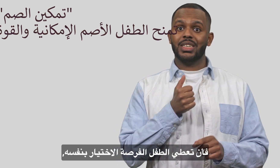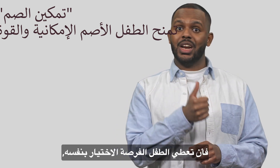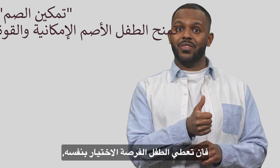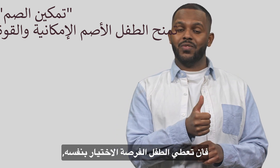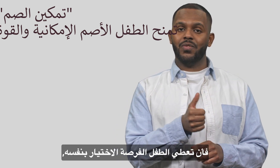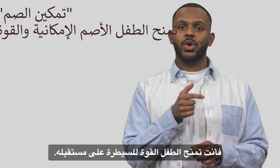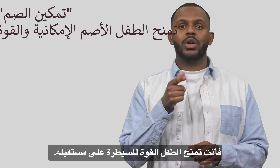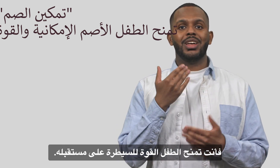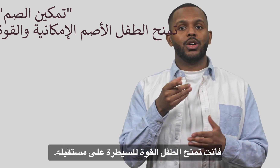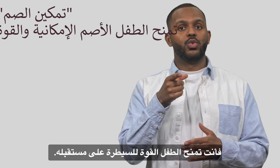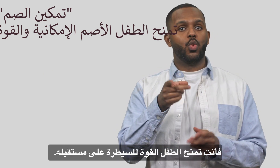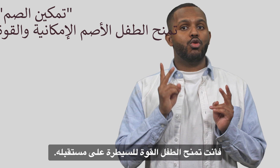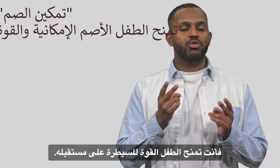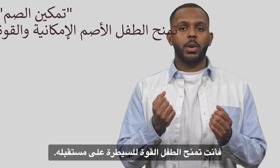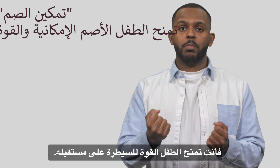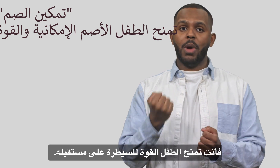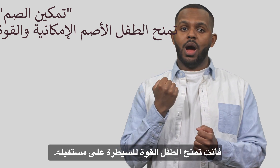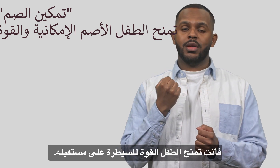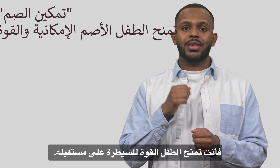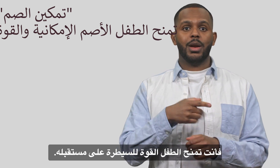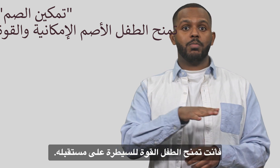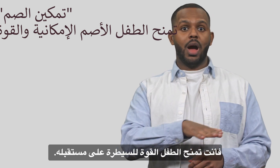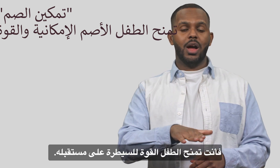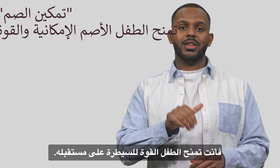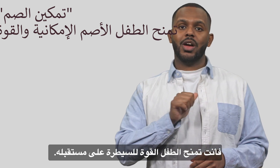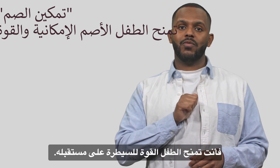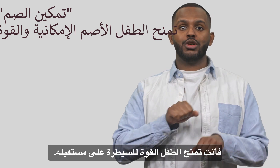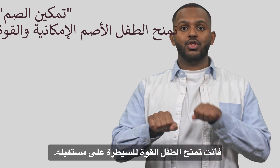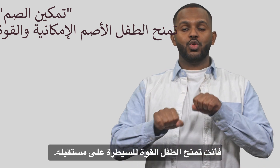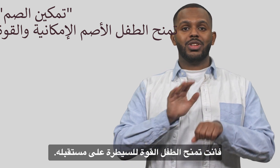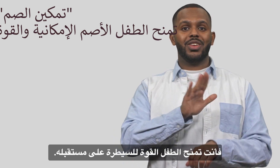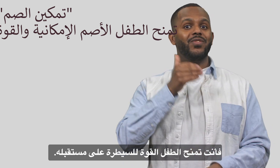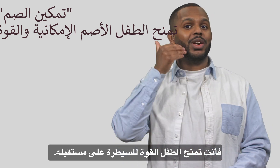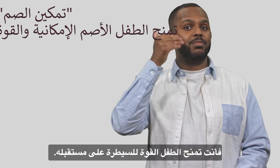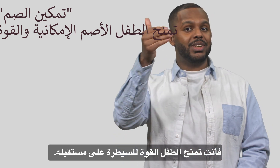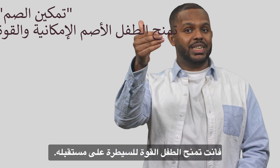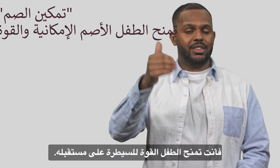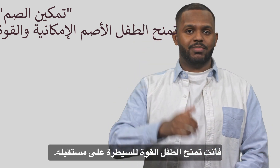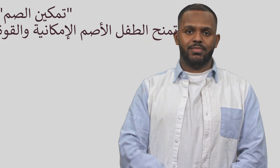فأن تعطي الطفل الفرصة للاختيار بنفسه، أن تمنح الطفل القوة للسيطرة على مستقبله.